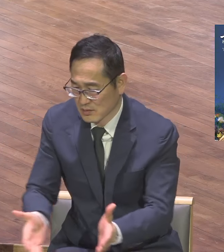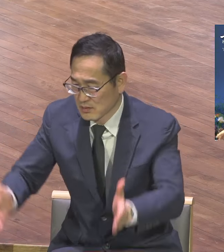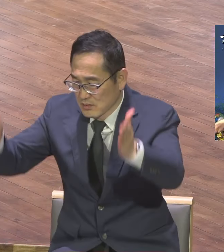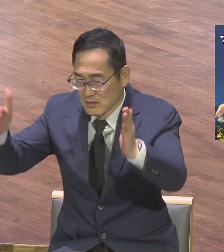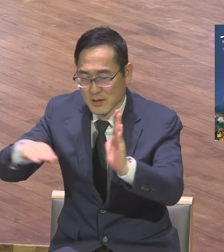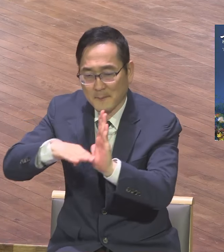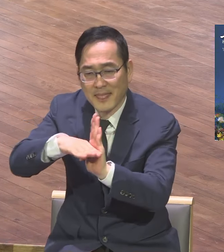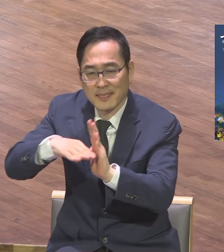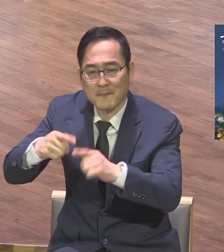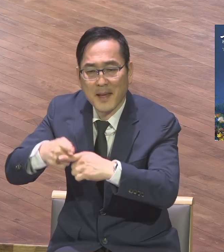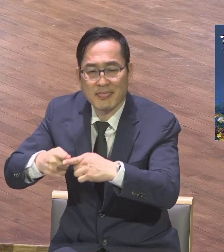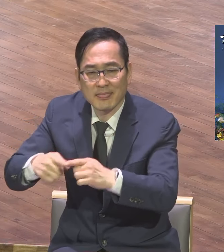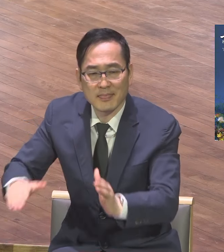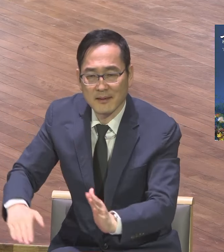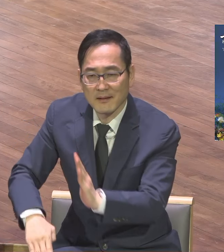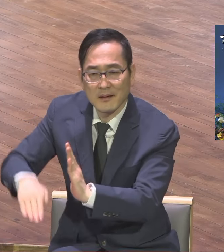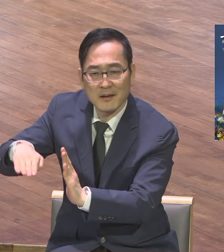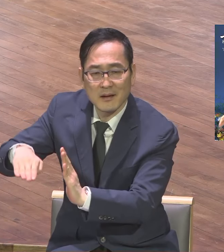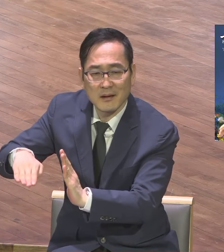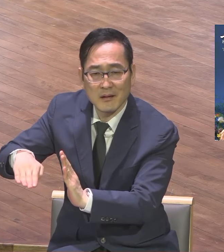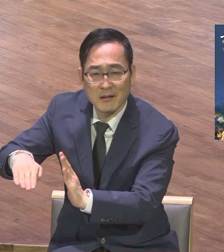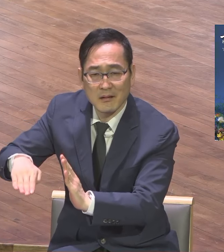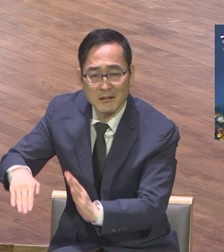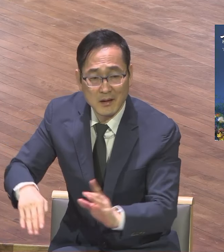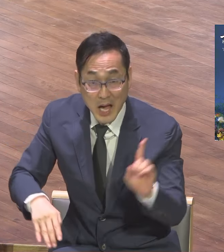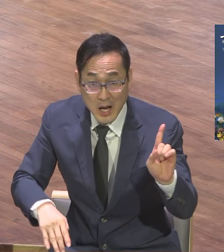성전 그 뚝으로 피가 다